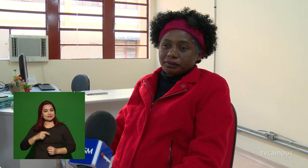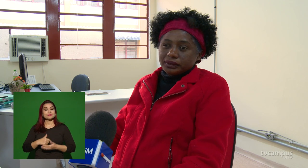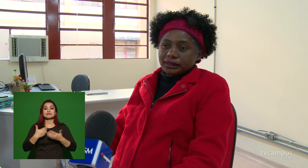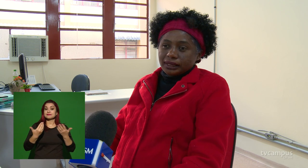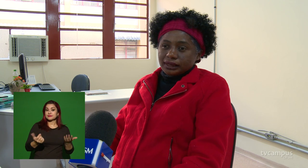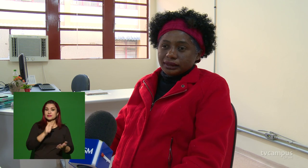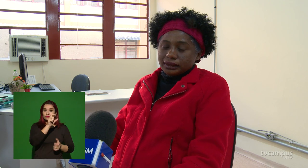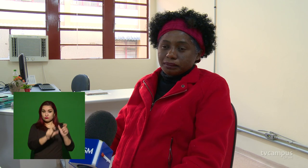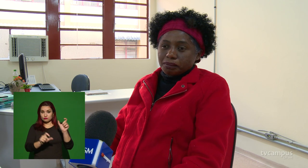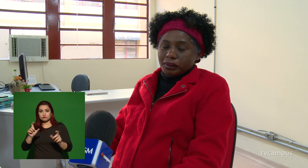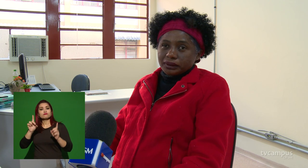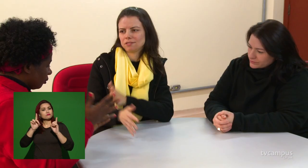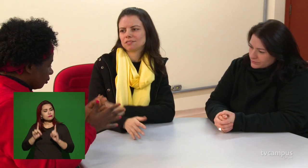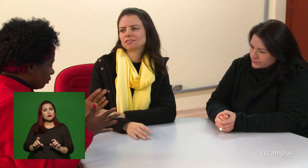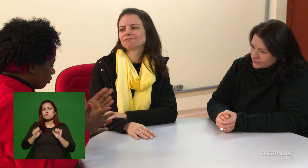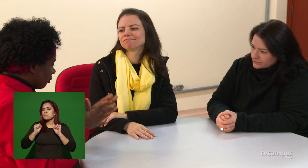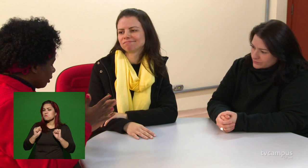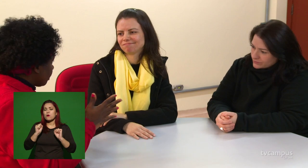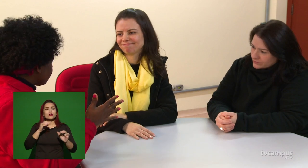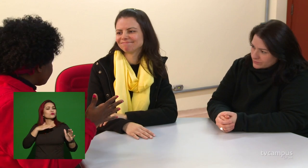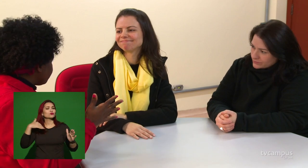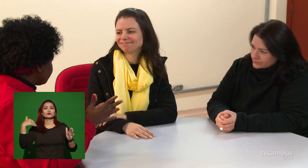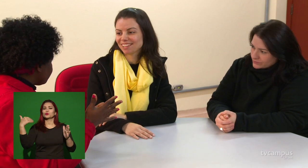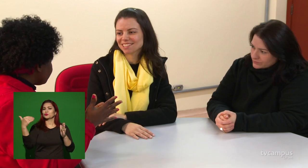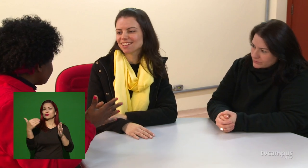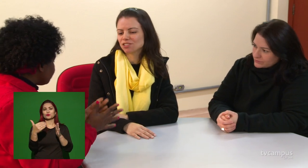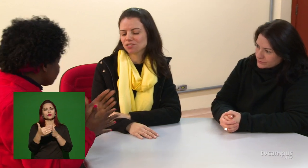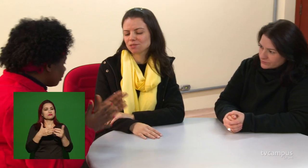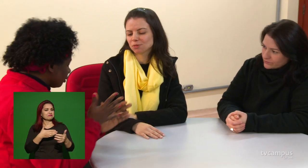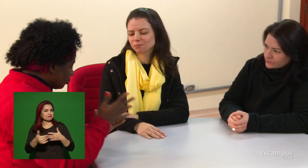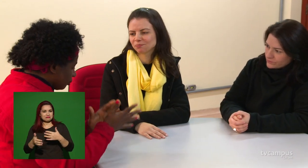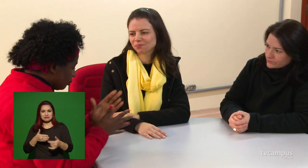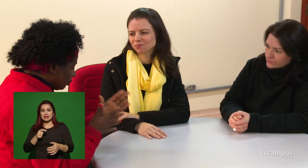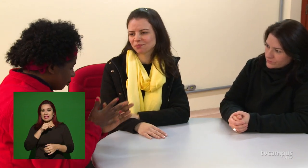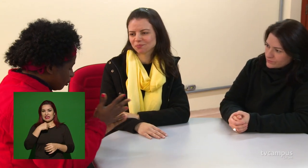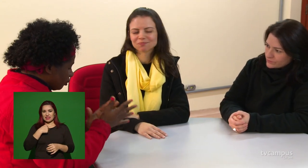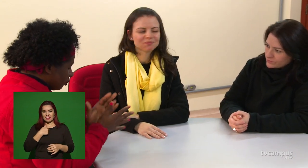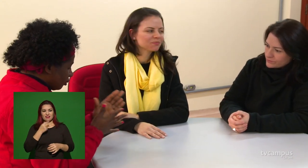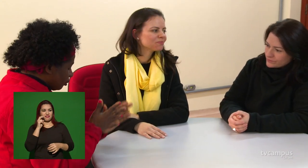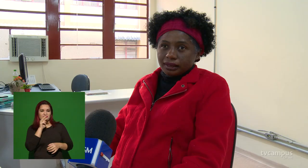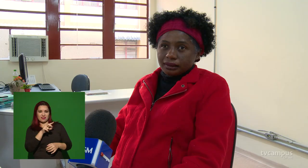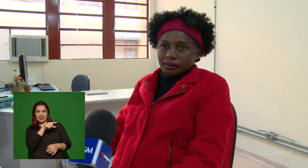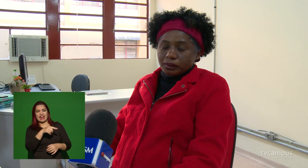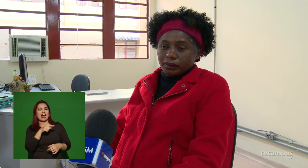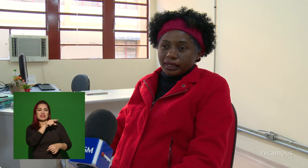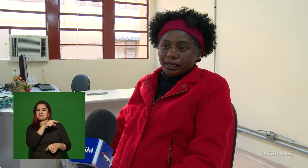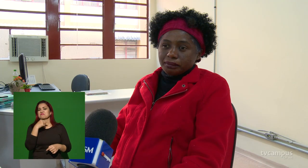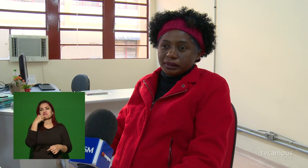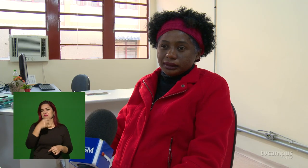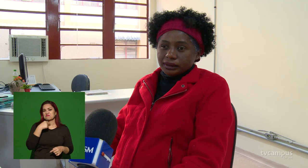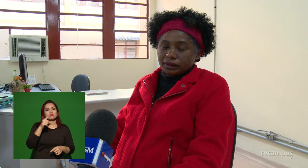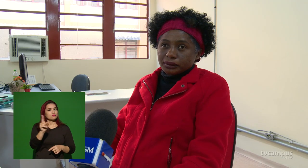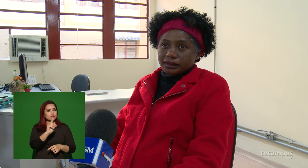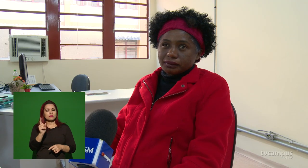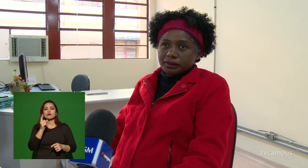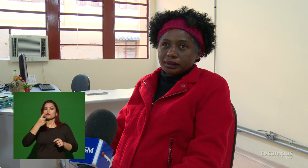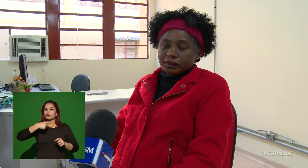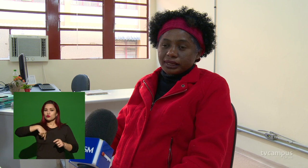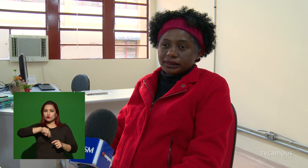deficiente pode fazer tudo. Não devemos deixar ninguém colocar limite na nossa vida o que a